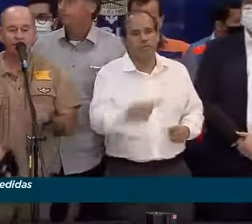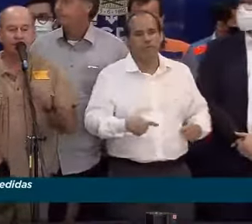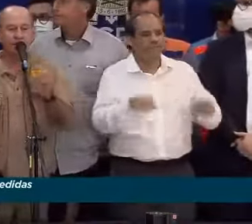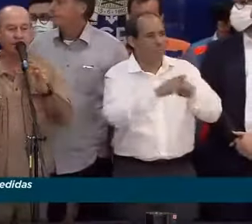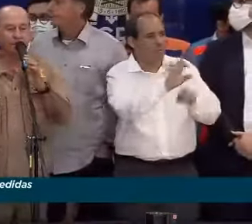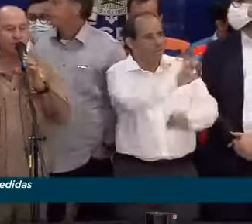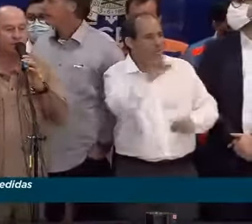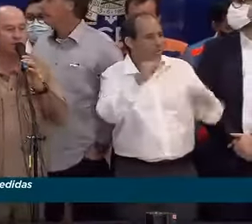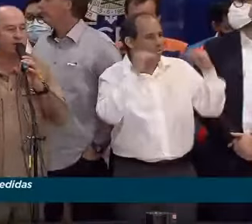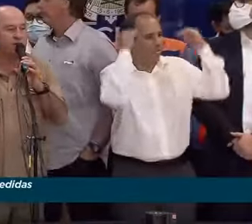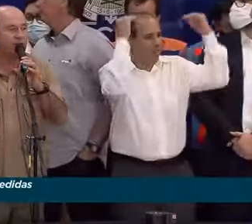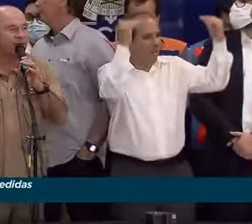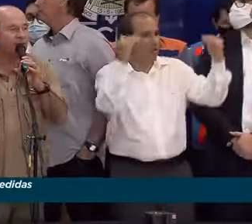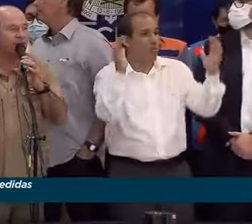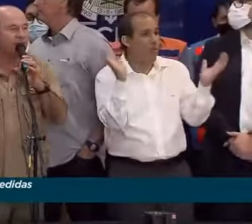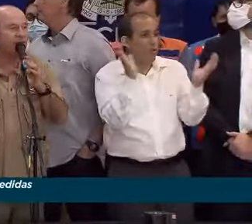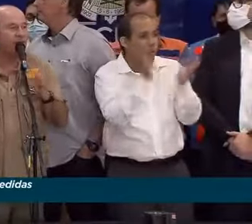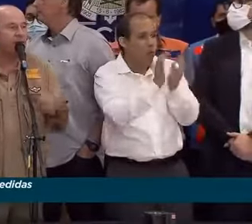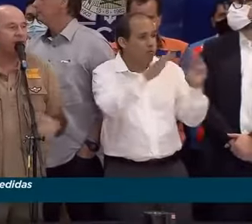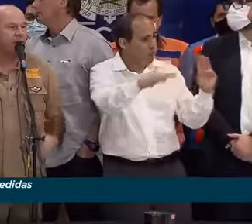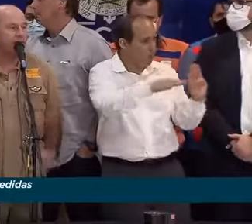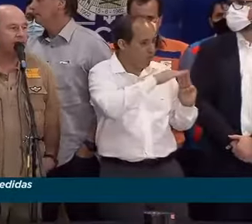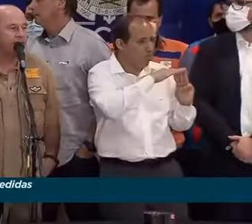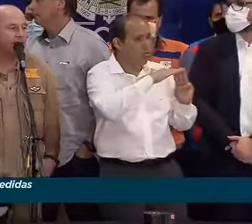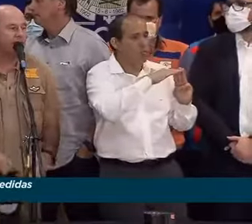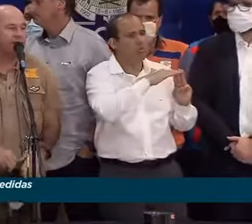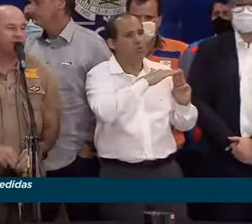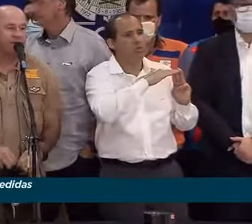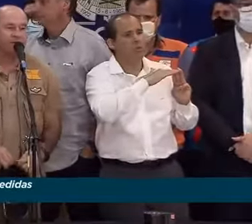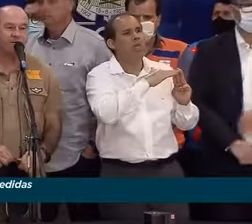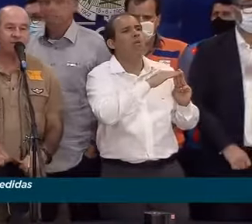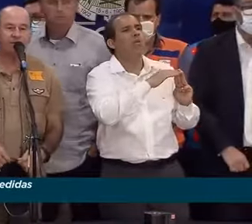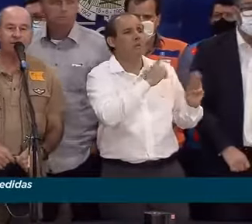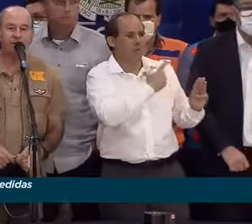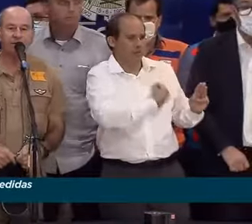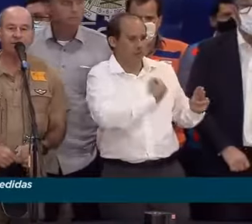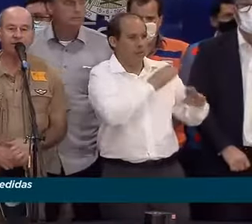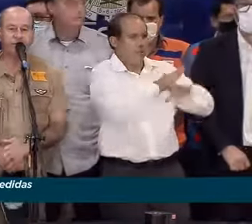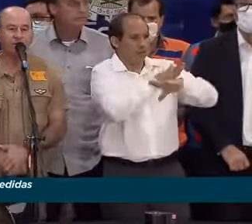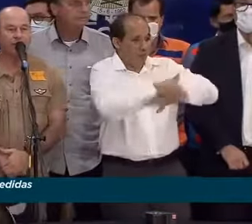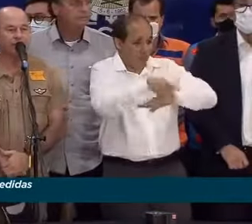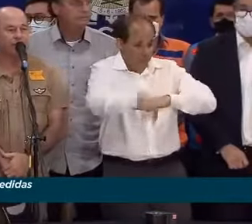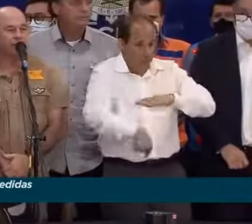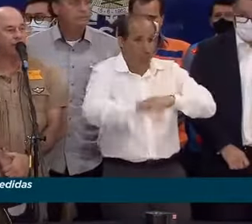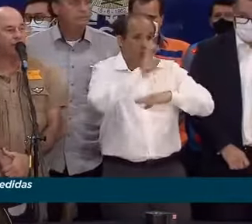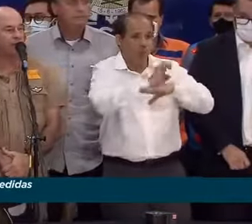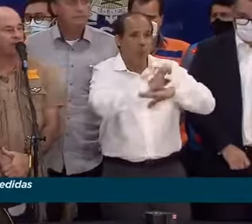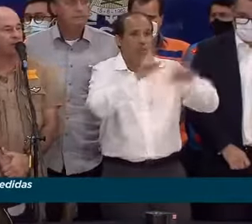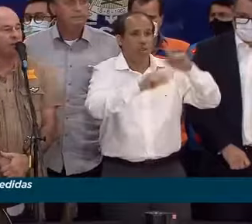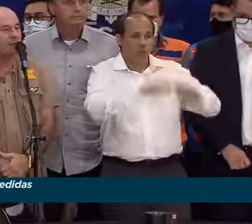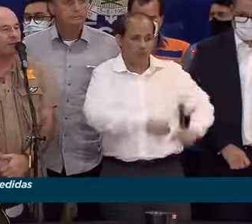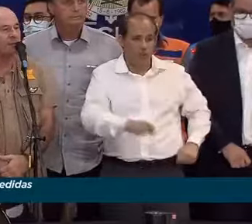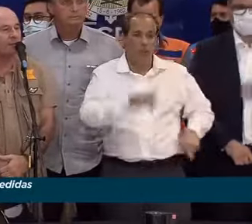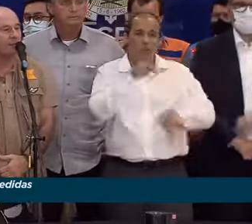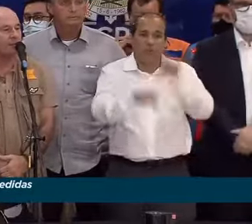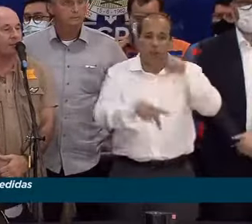autoridades, senhoras e senhores, as Forças Armadas estão presentes ajudando o Estado do Acre e a população do Acre. Não